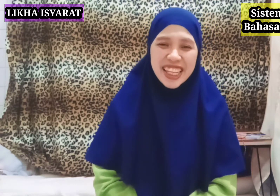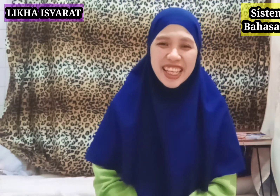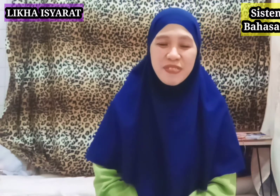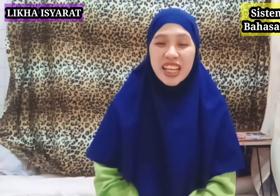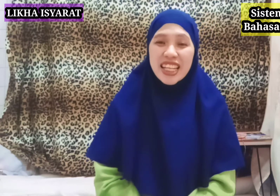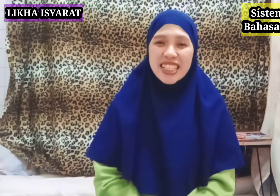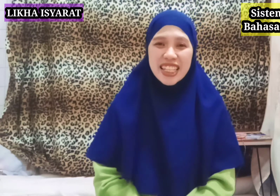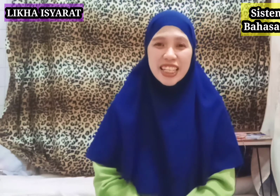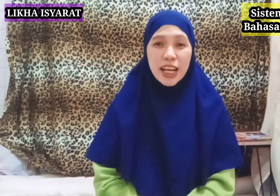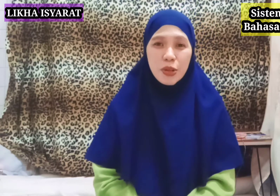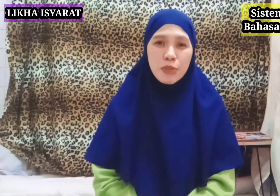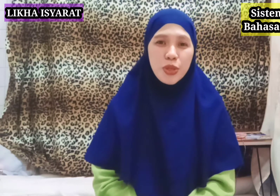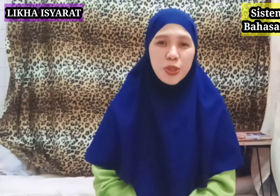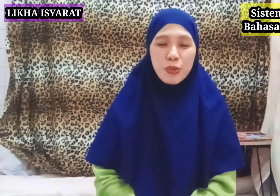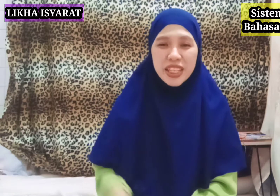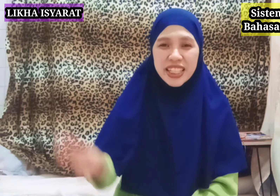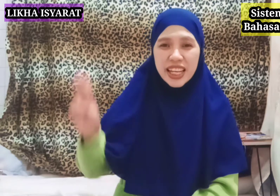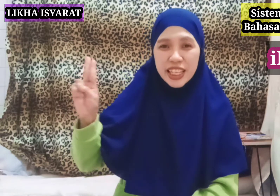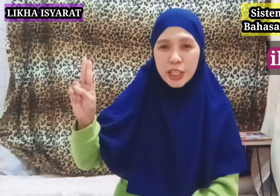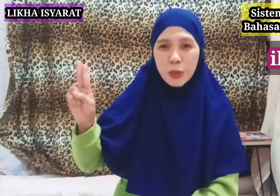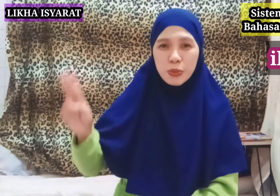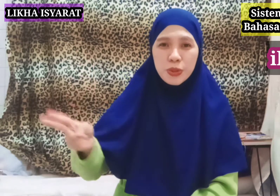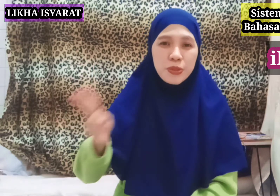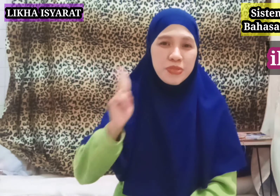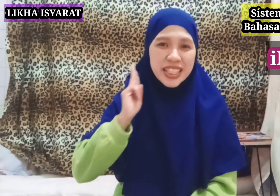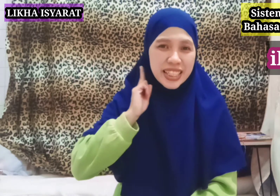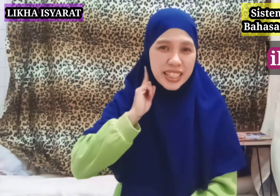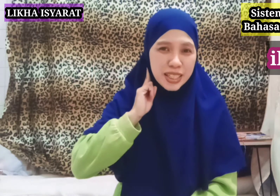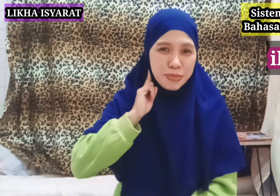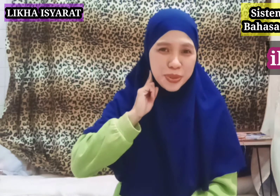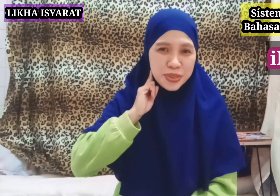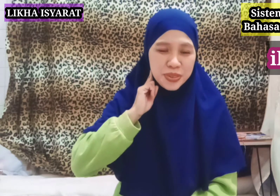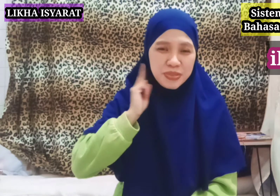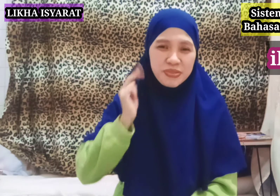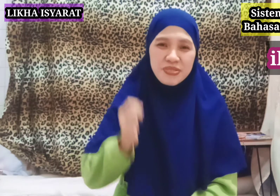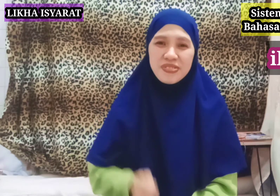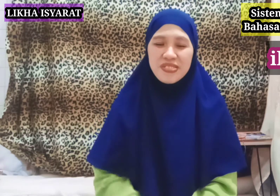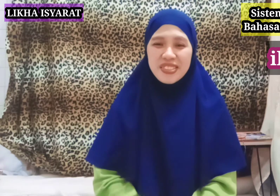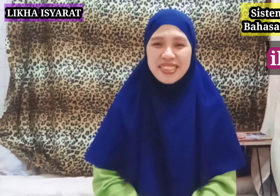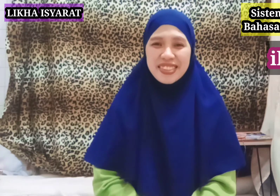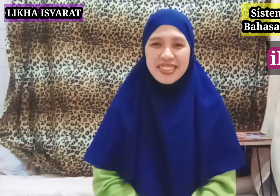kakek. Jadi kalau ibu itu begini ya, ini huruf U, ibu.